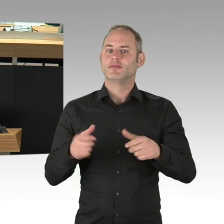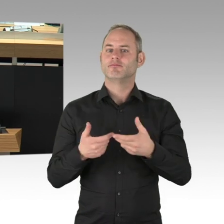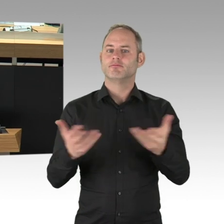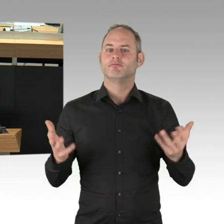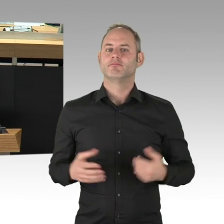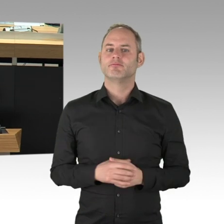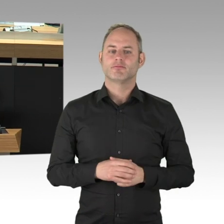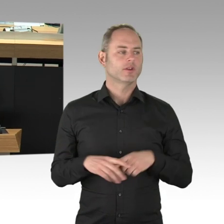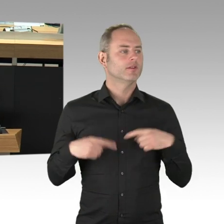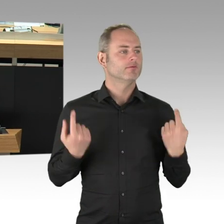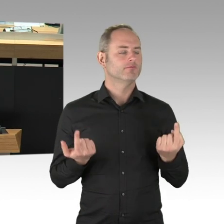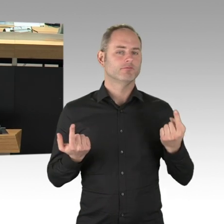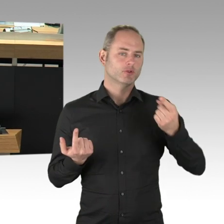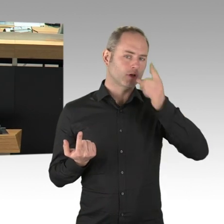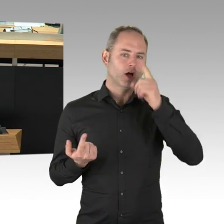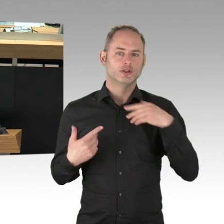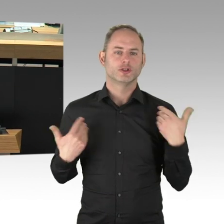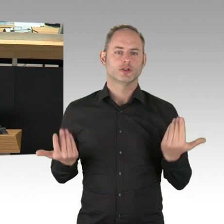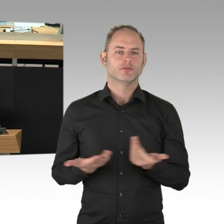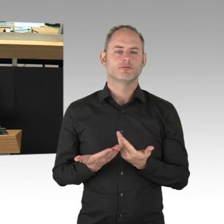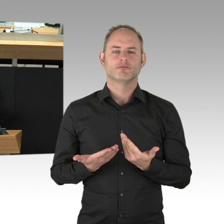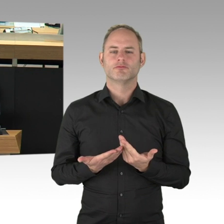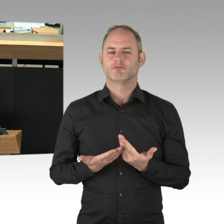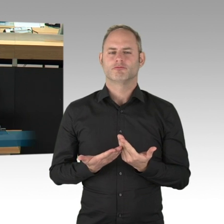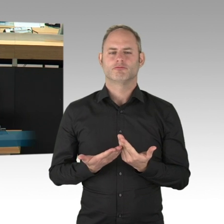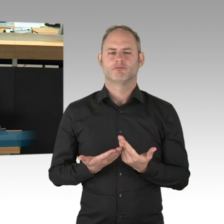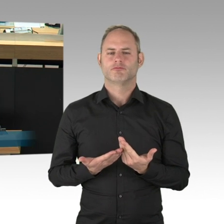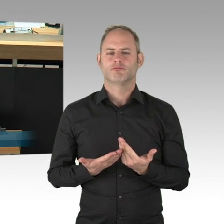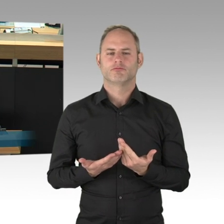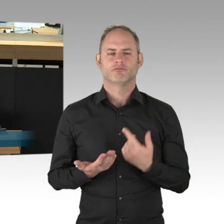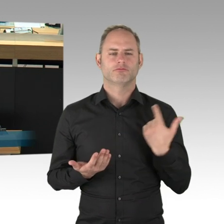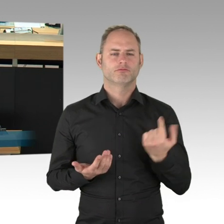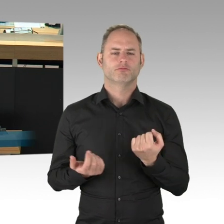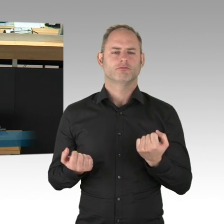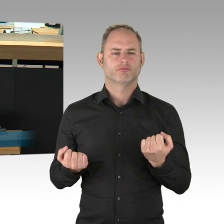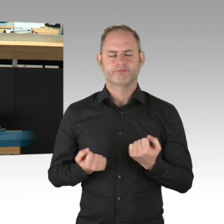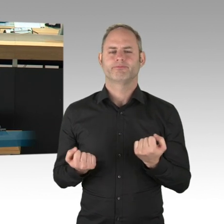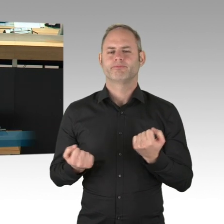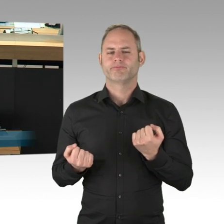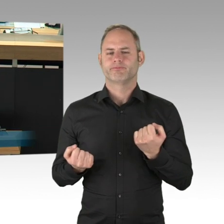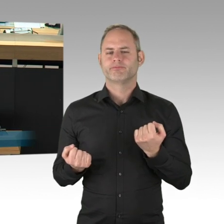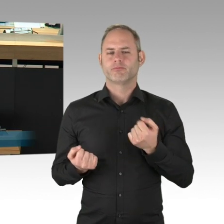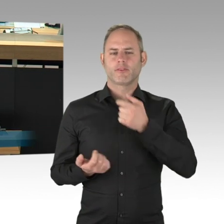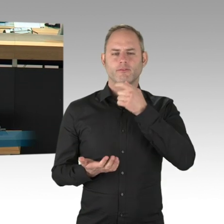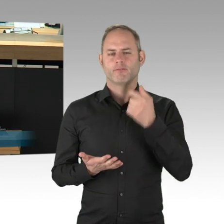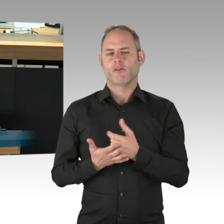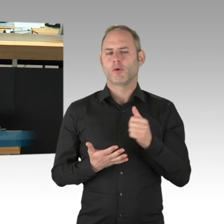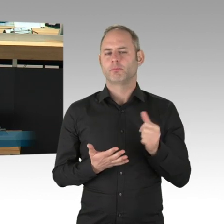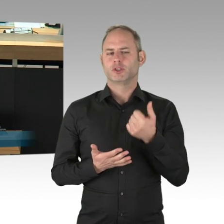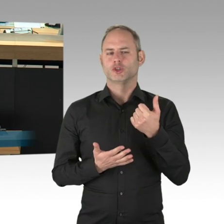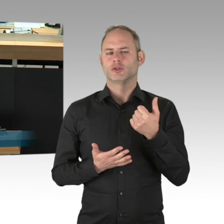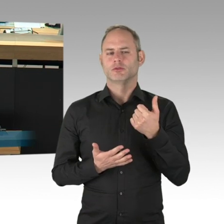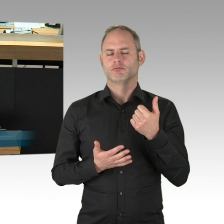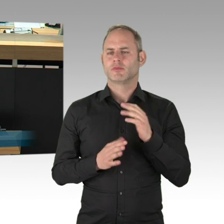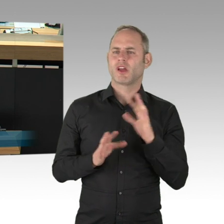besondere Verantwortung für den Schutz des Judentums, auch und gerade hier in Berlin. Die AfD ist